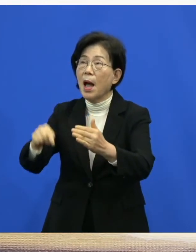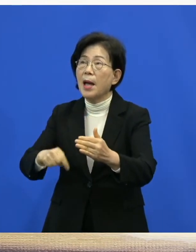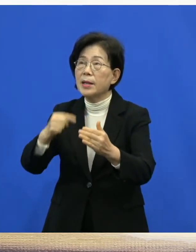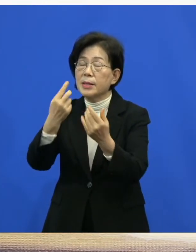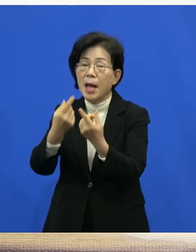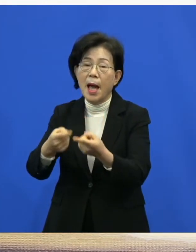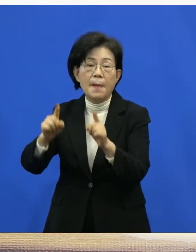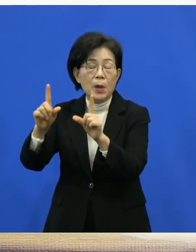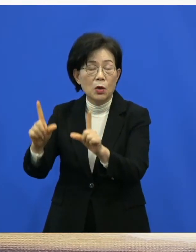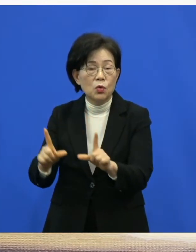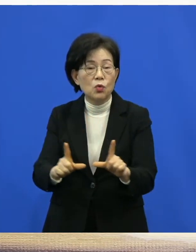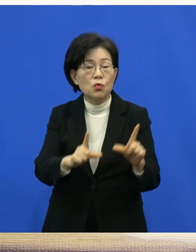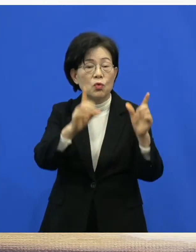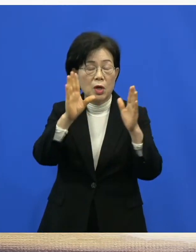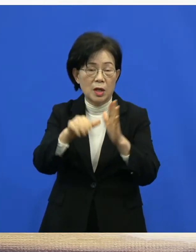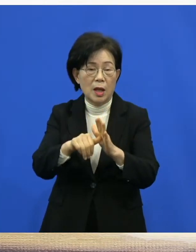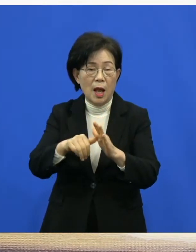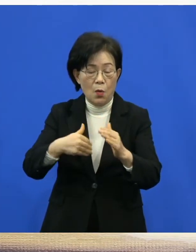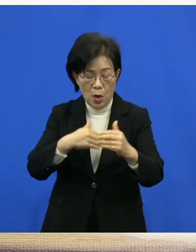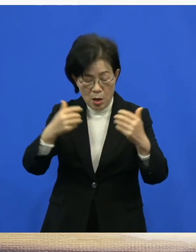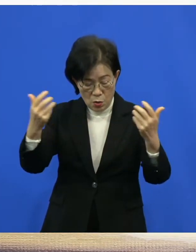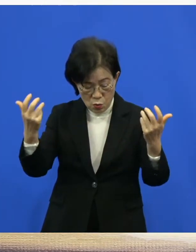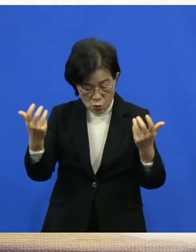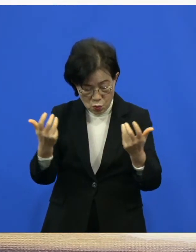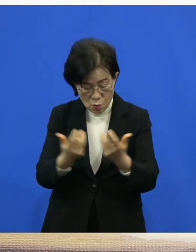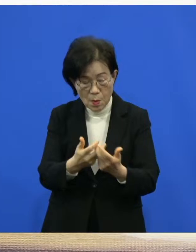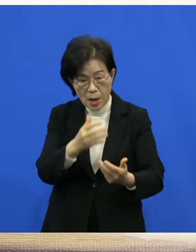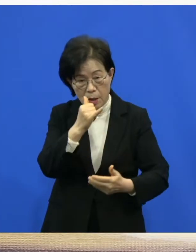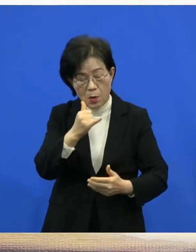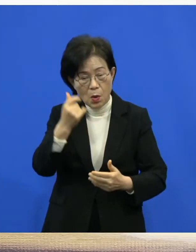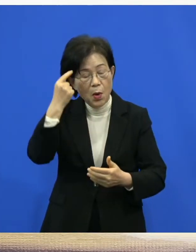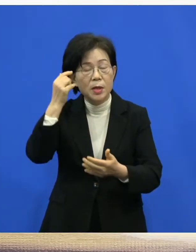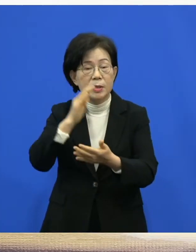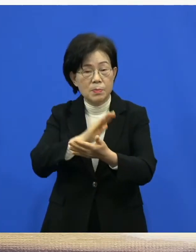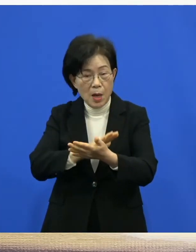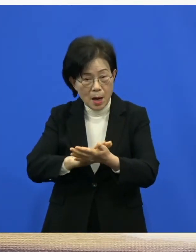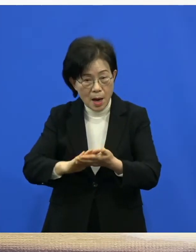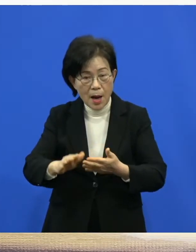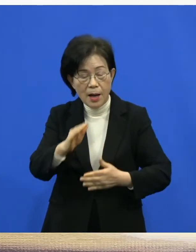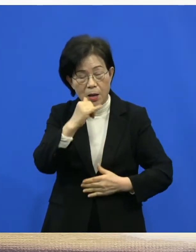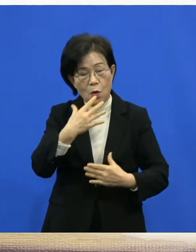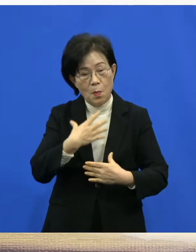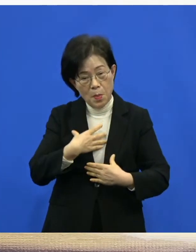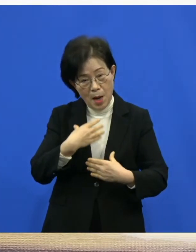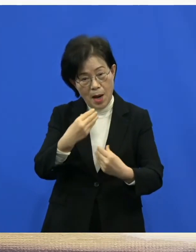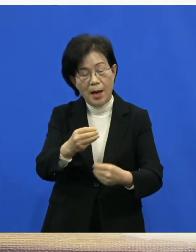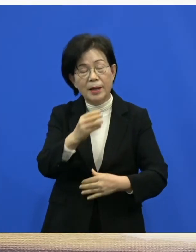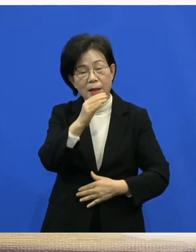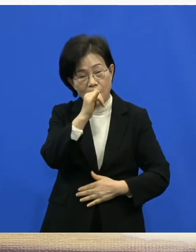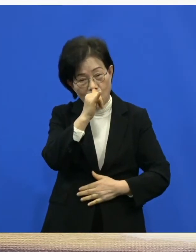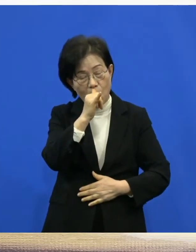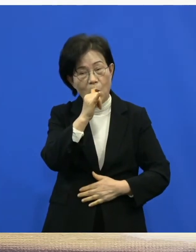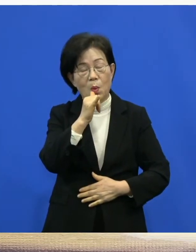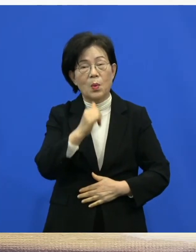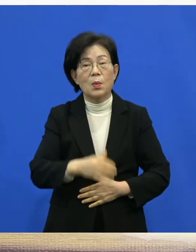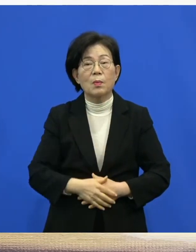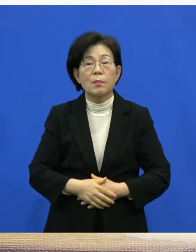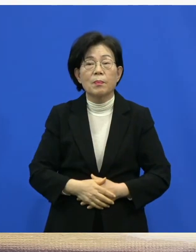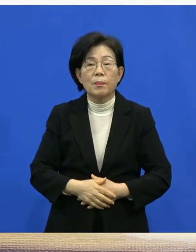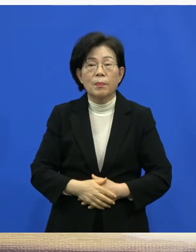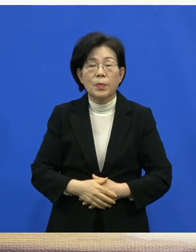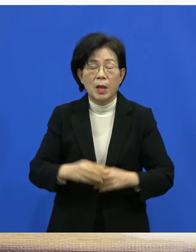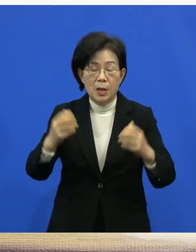누릴 때 우리 안에 뭐요? 충만함이 있고 그게 우리에게 샬롬이 오고 평강이 오고